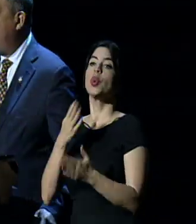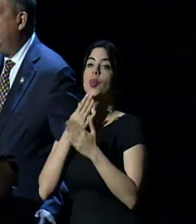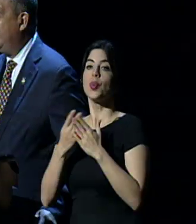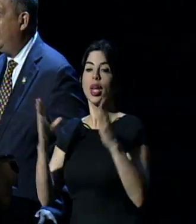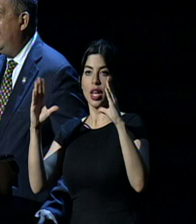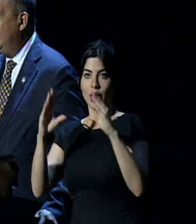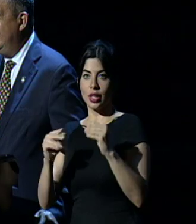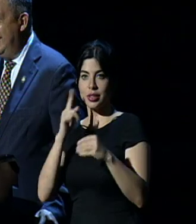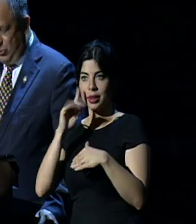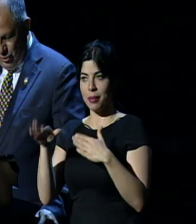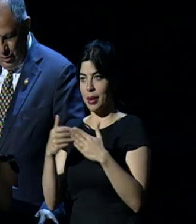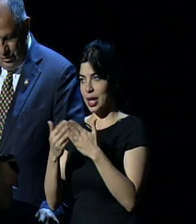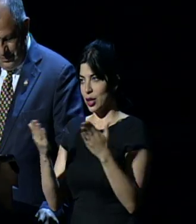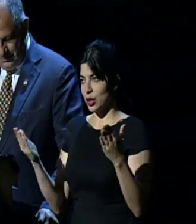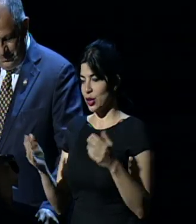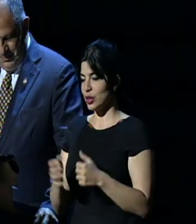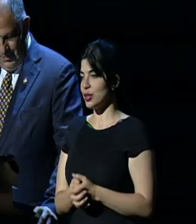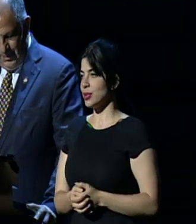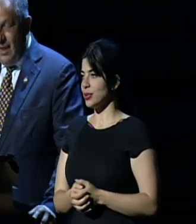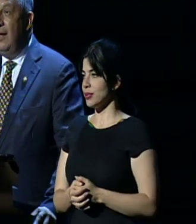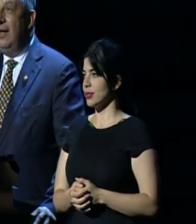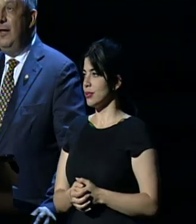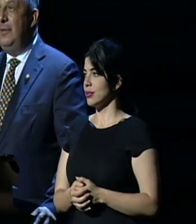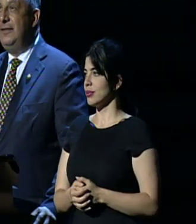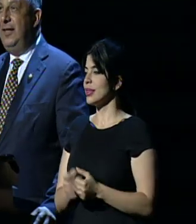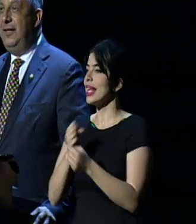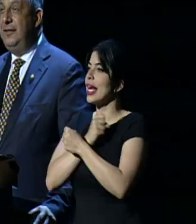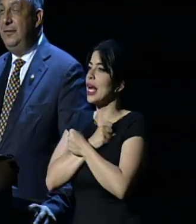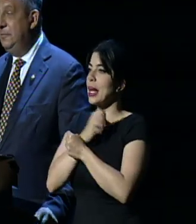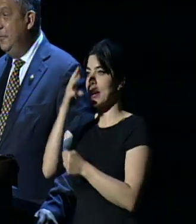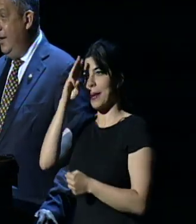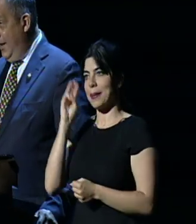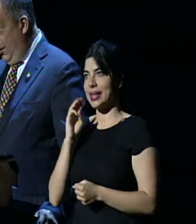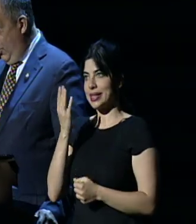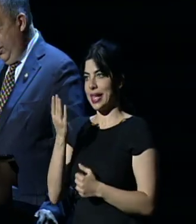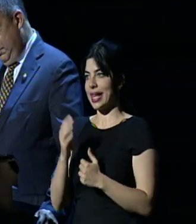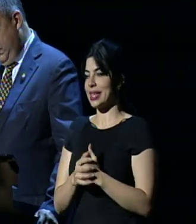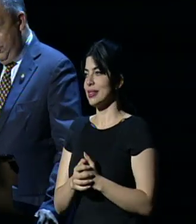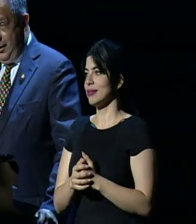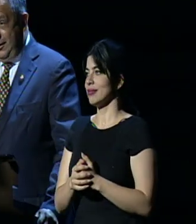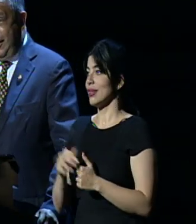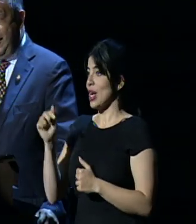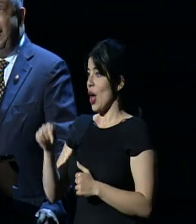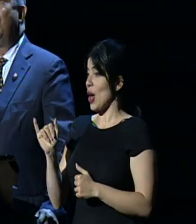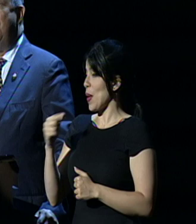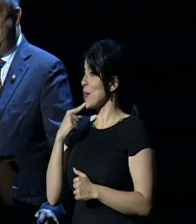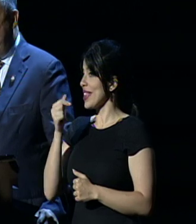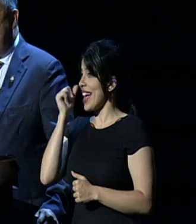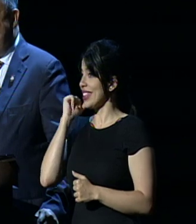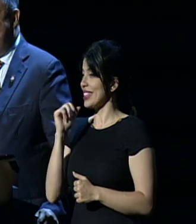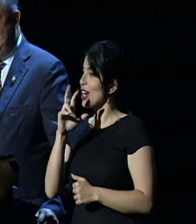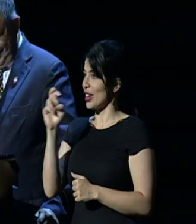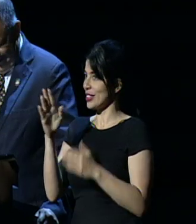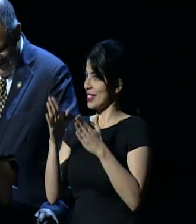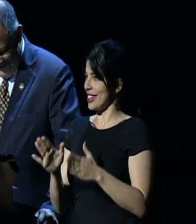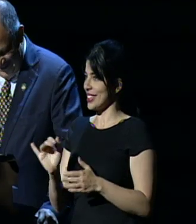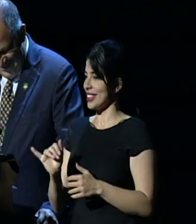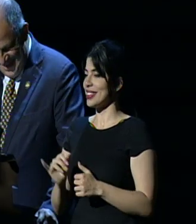Muy buenas noches para todas y todos. Querida Mercedes, y hoy, como le decía ayer, compatriota,